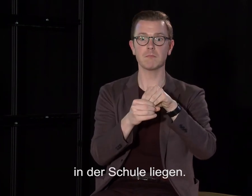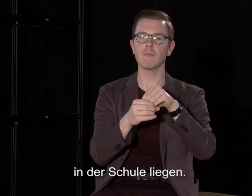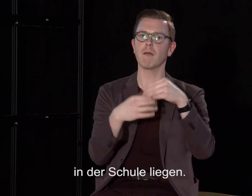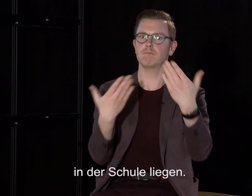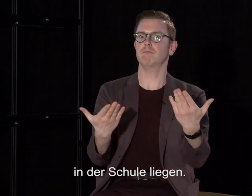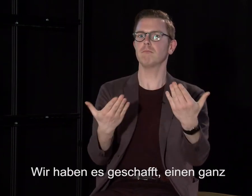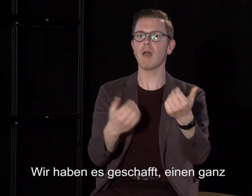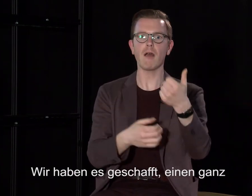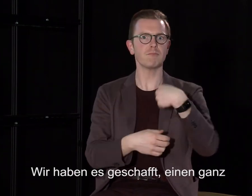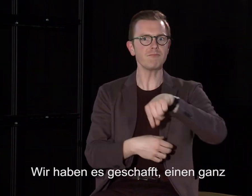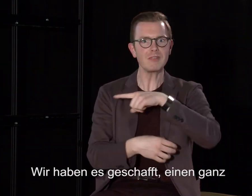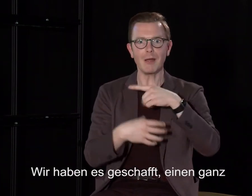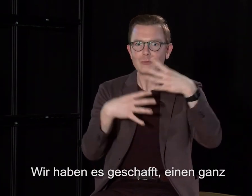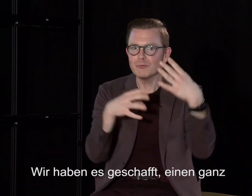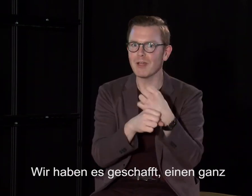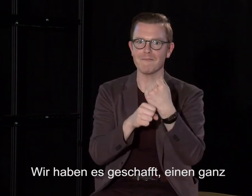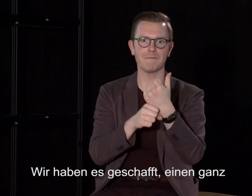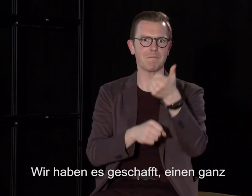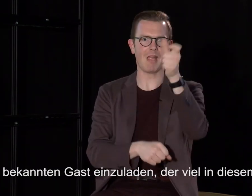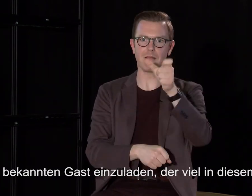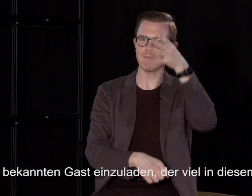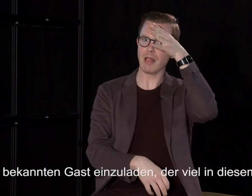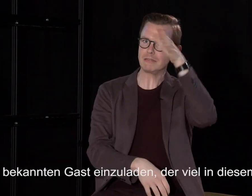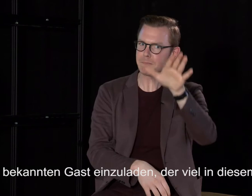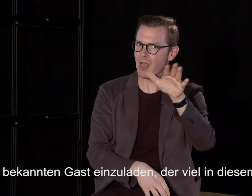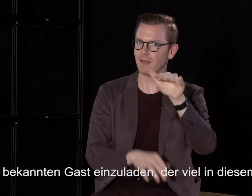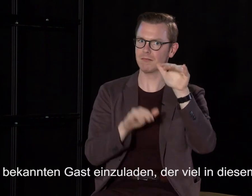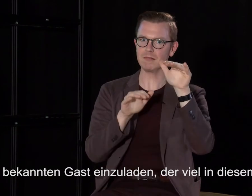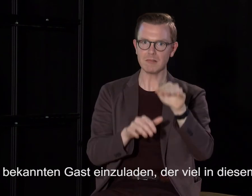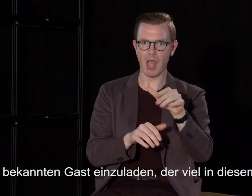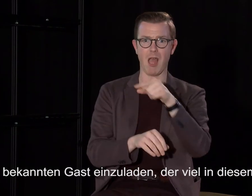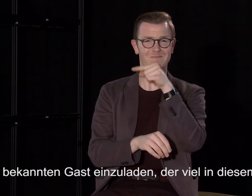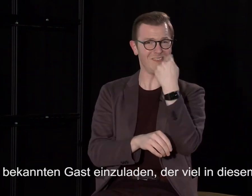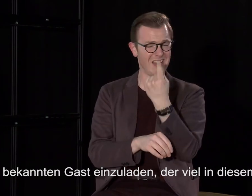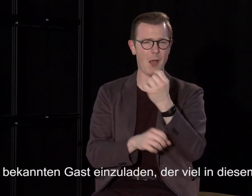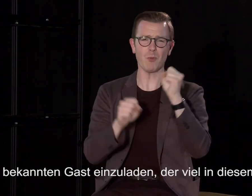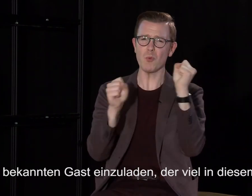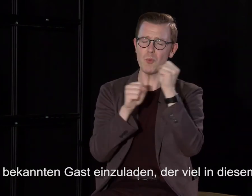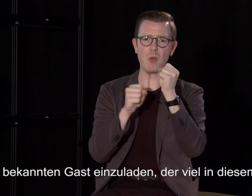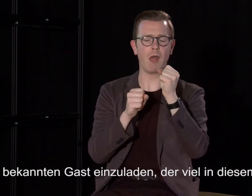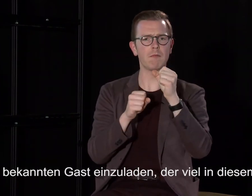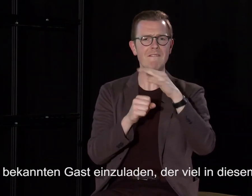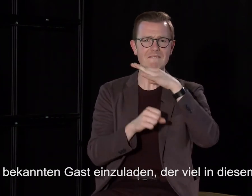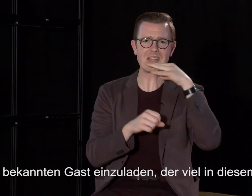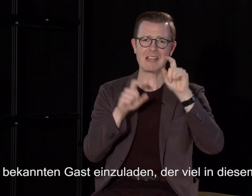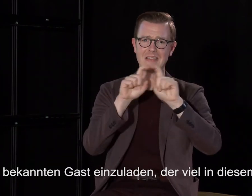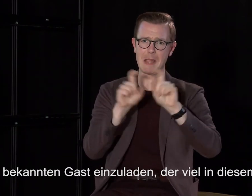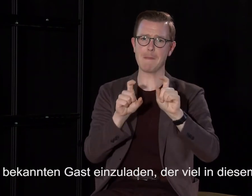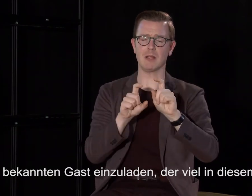Wir haben es geschafft, einen ganz bekannten Gast einzuladen, der viel mit